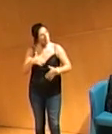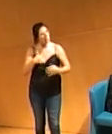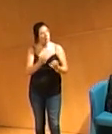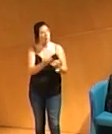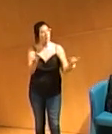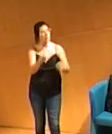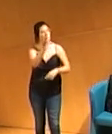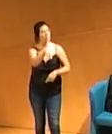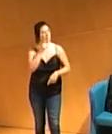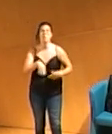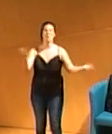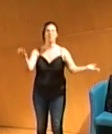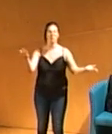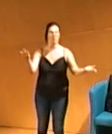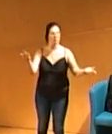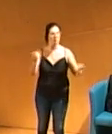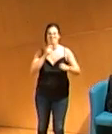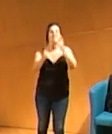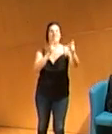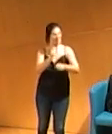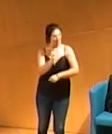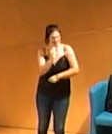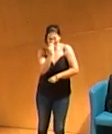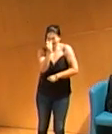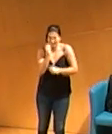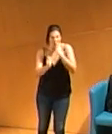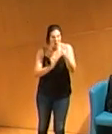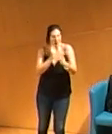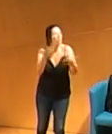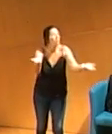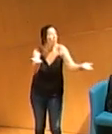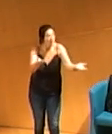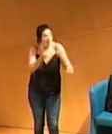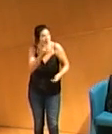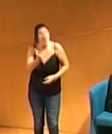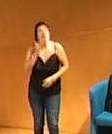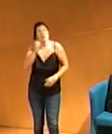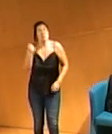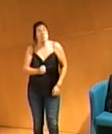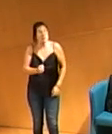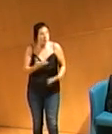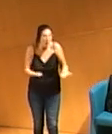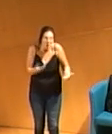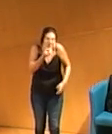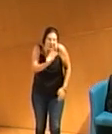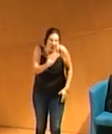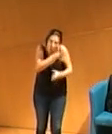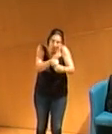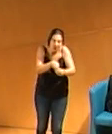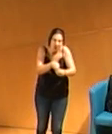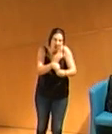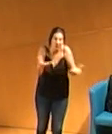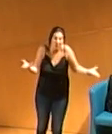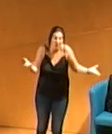peu agressé, et elle avait raison. De savoir que c'était pire avant, ça ne console pas de ce qui se passe aujourd'hui, et qui est